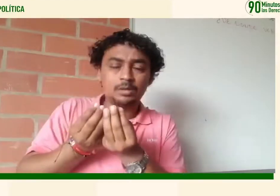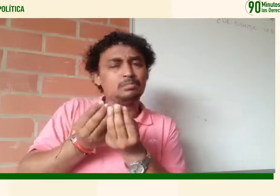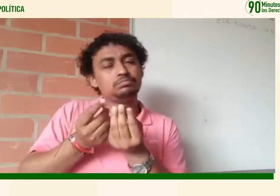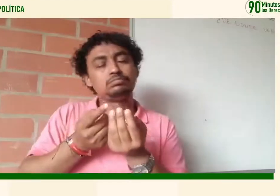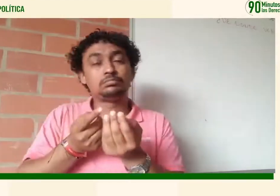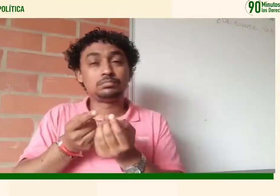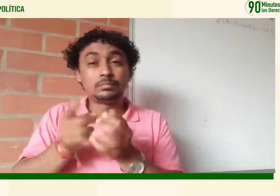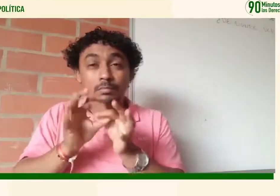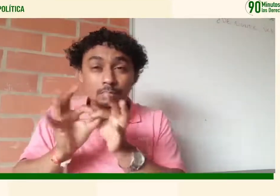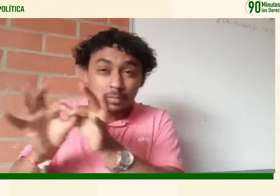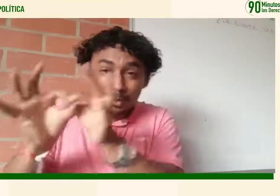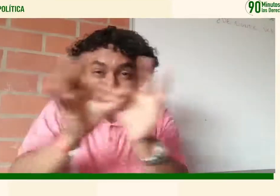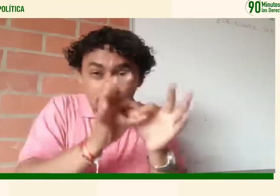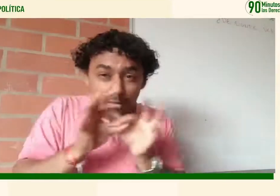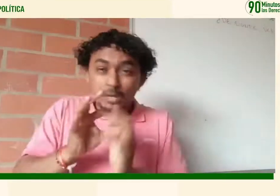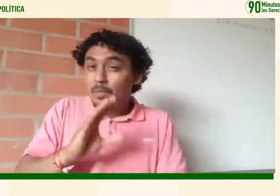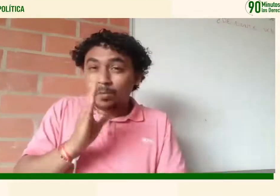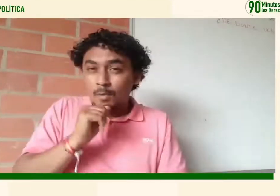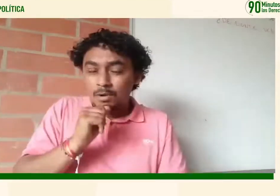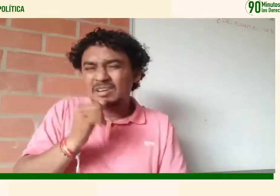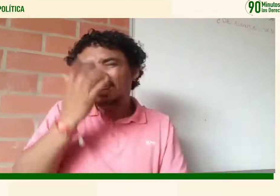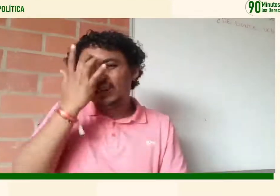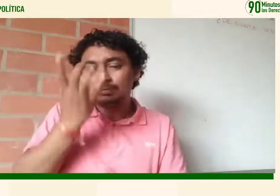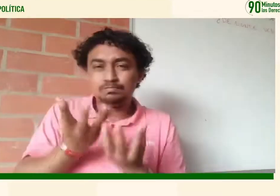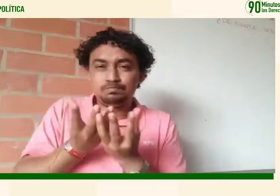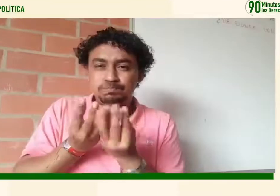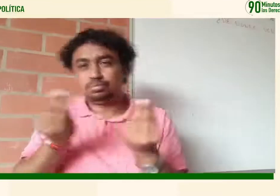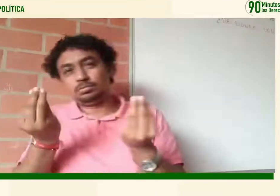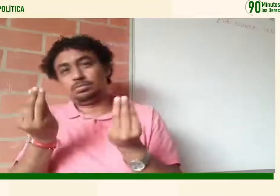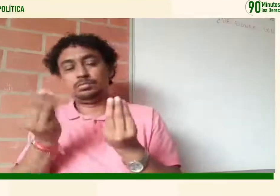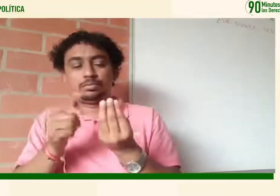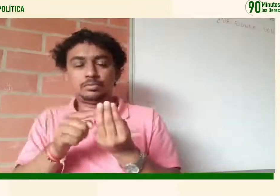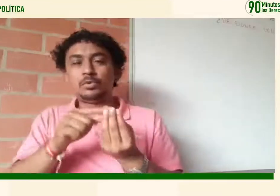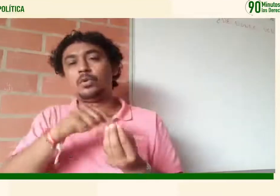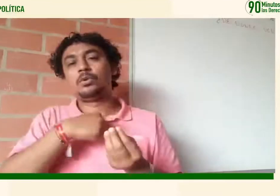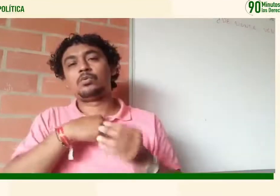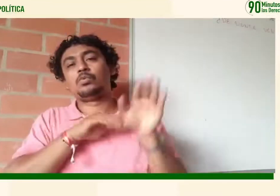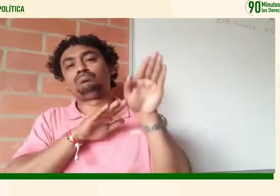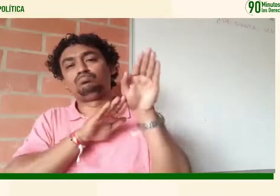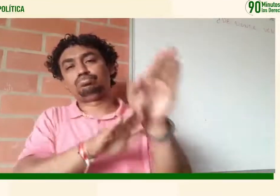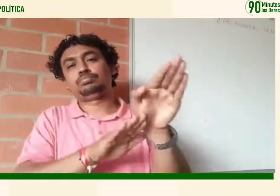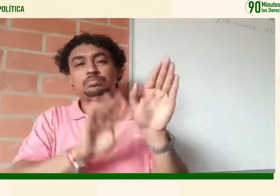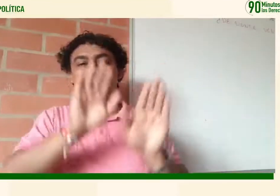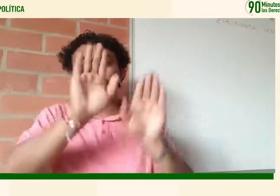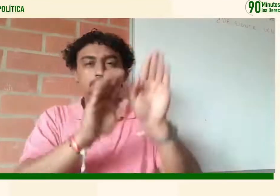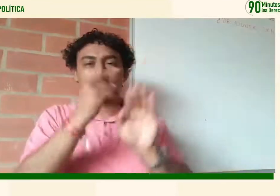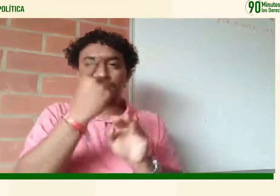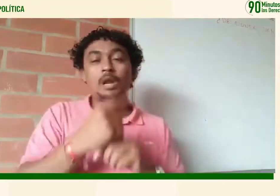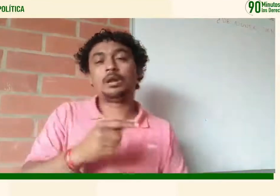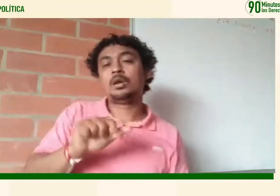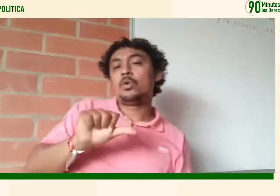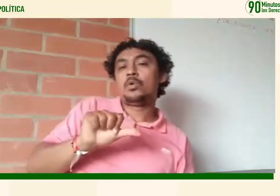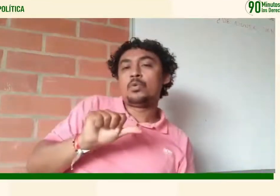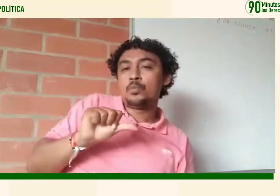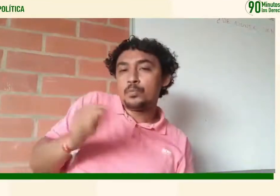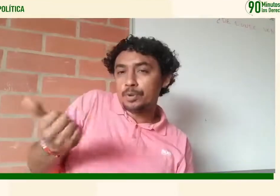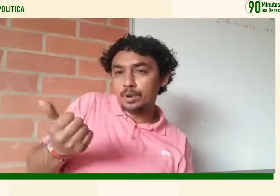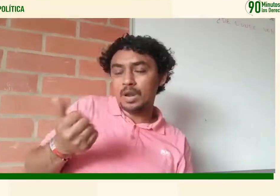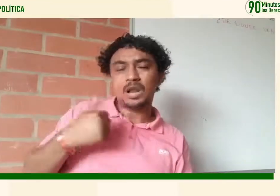no otra cosa es tienen alguna asociación sus socios están polarizados por un candidato